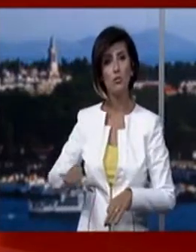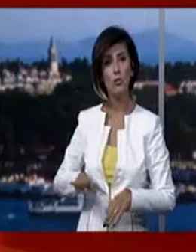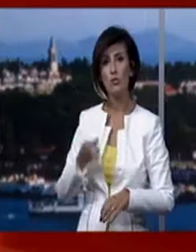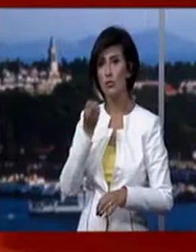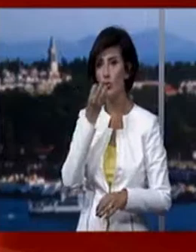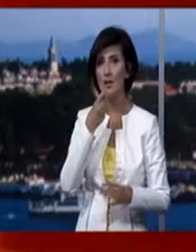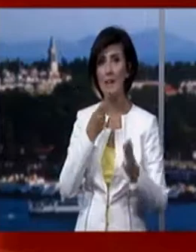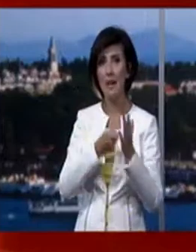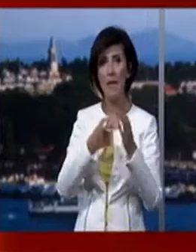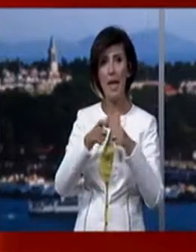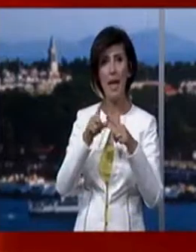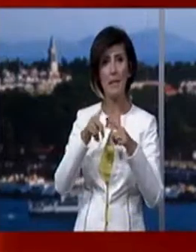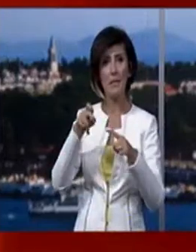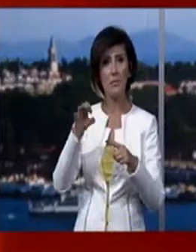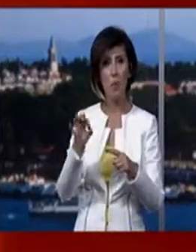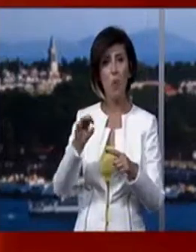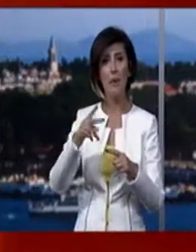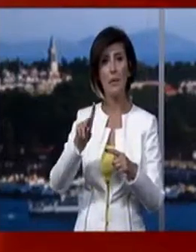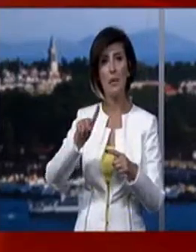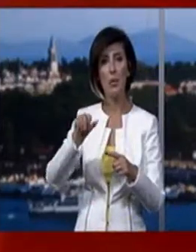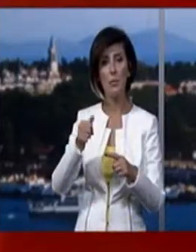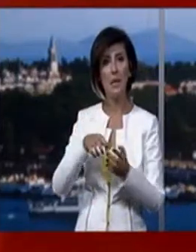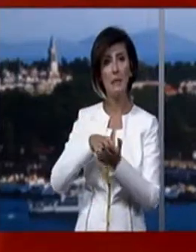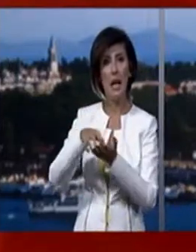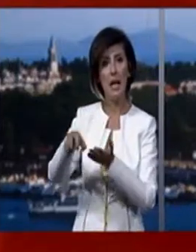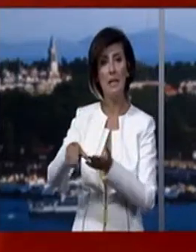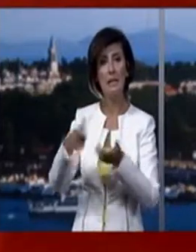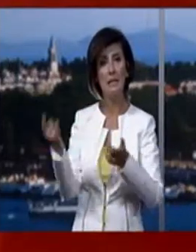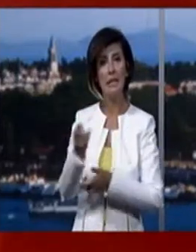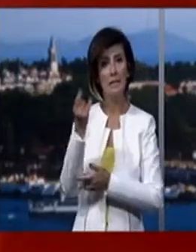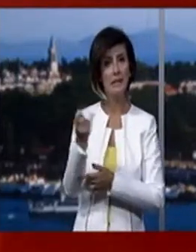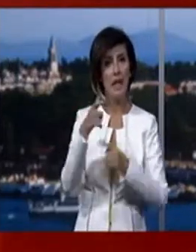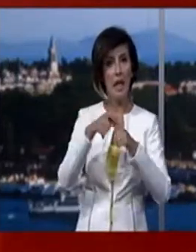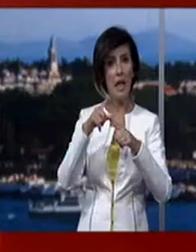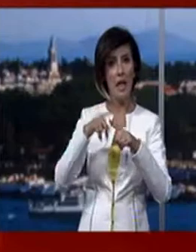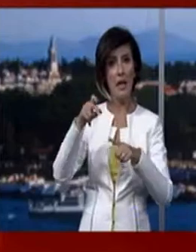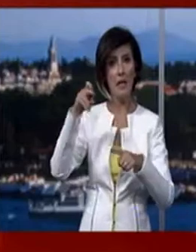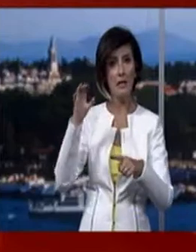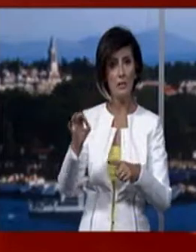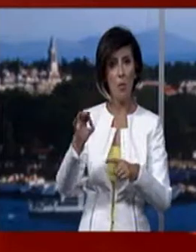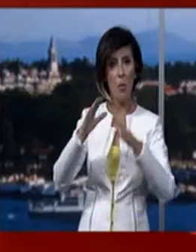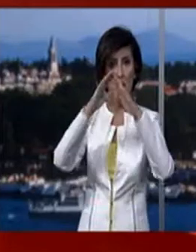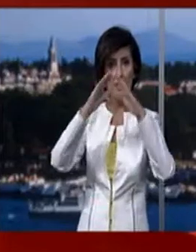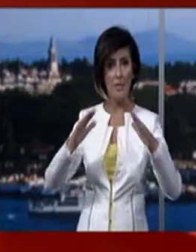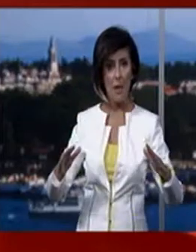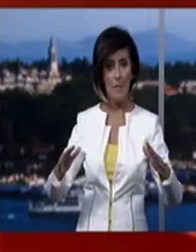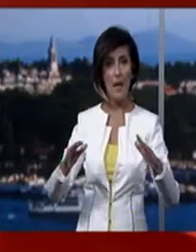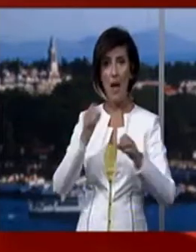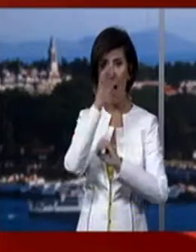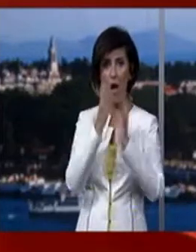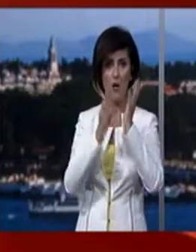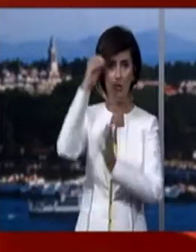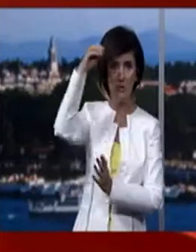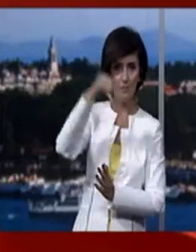çiçek temalı Expo 2016 alanını gezen Mevlüt Çavuşoğlu, Expo tepesine sığla ağacı dikti. 23 Nisan'da